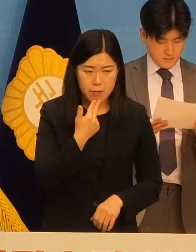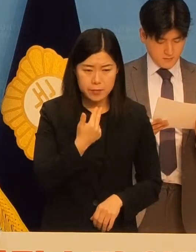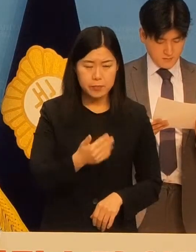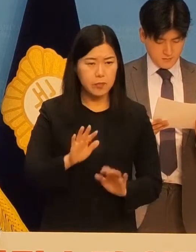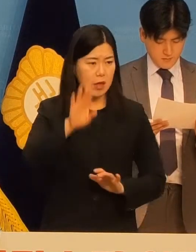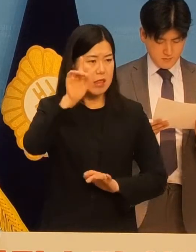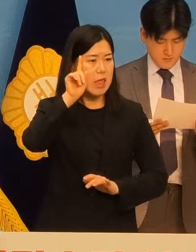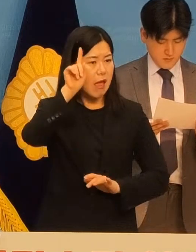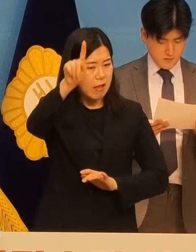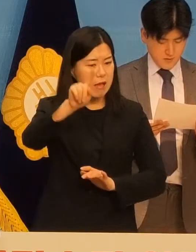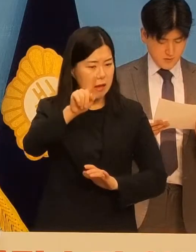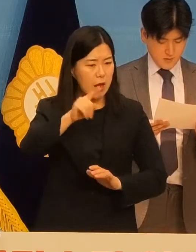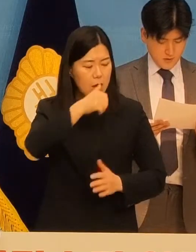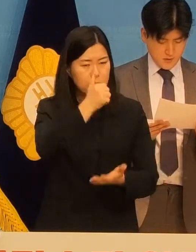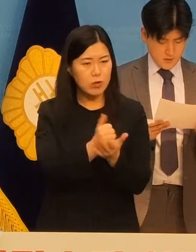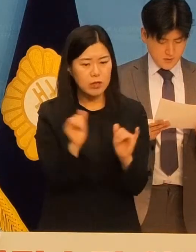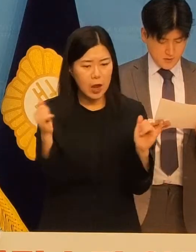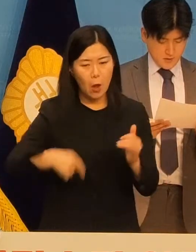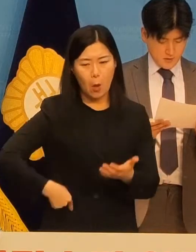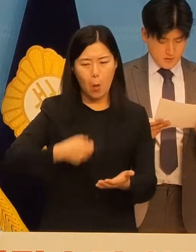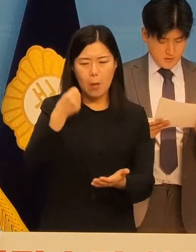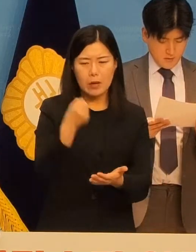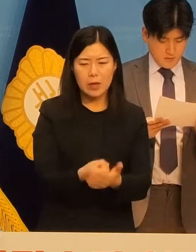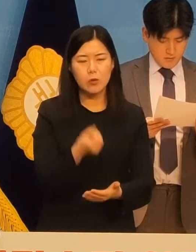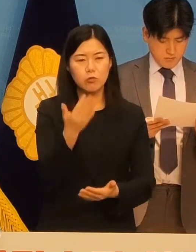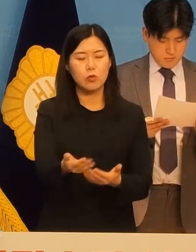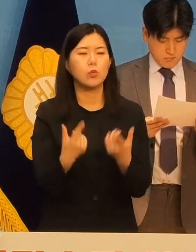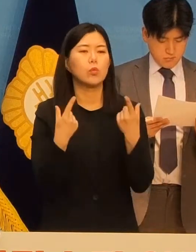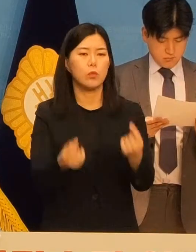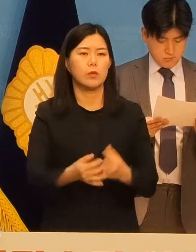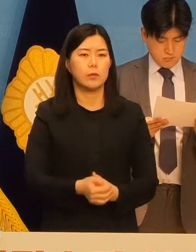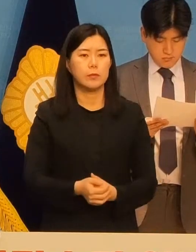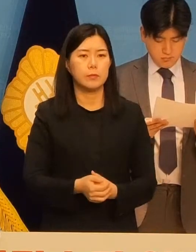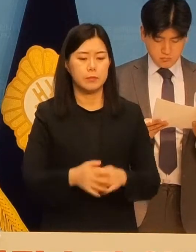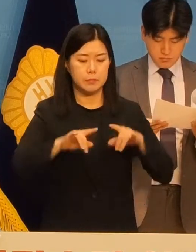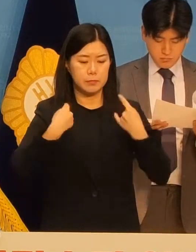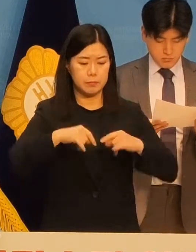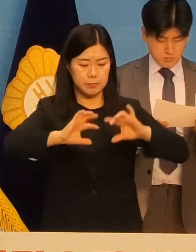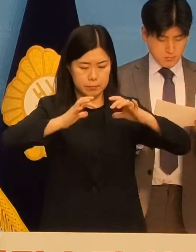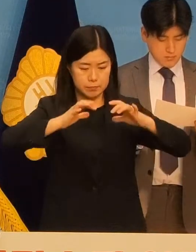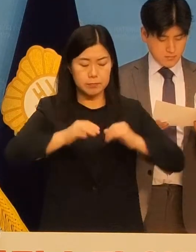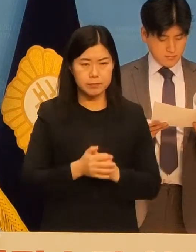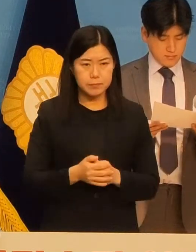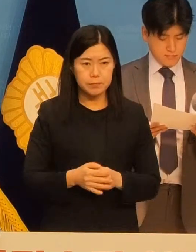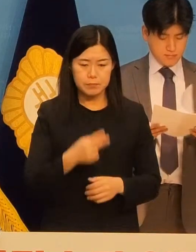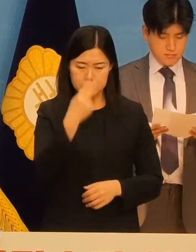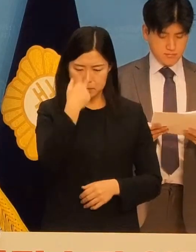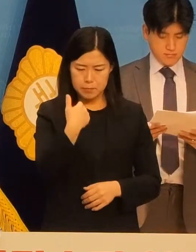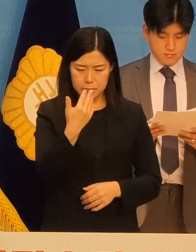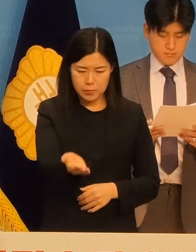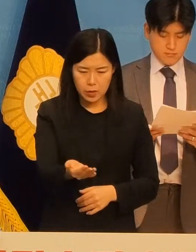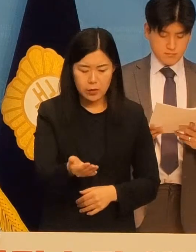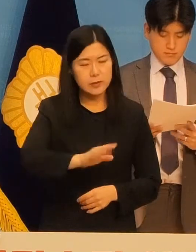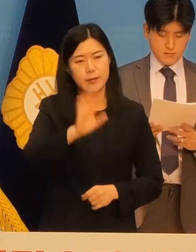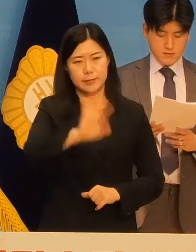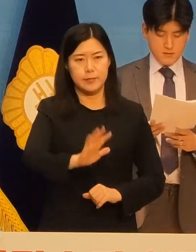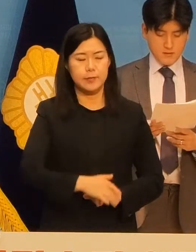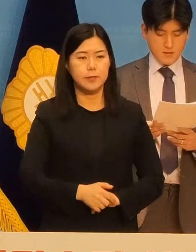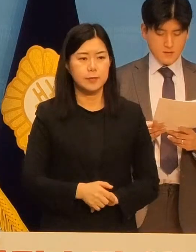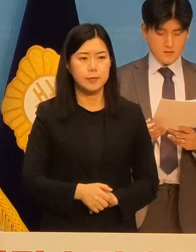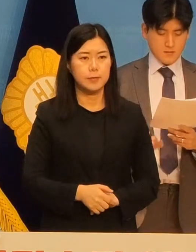내일의 범죄자들에게 용기를 주는 일이다. 공화국 프랑스는 관용 위에 세워지지 않는다.